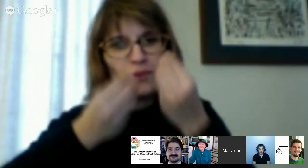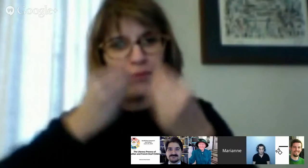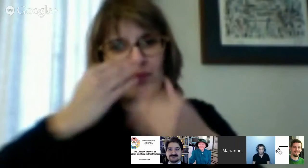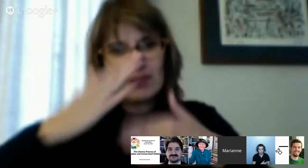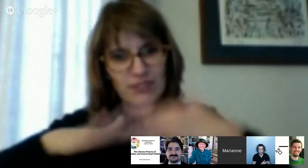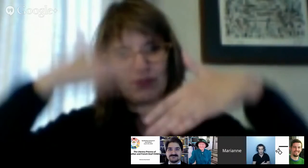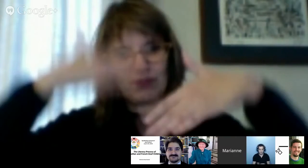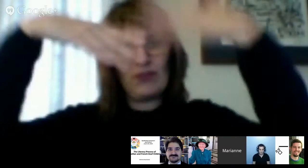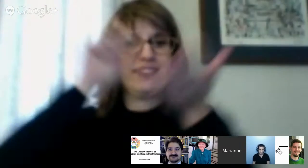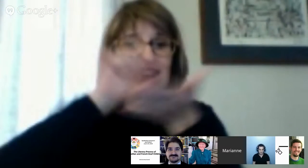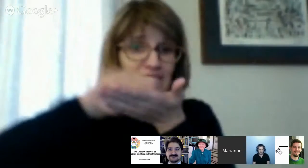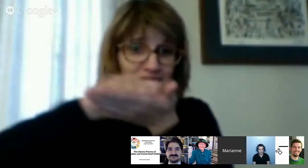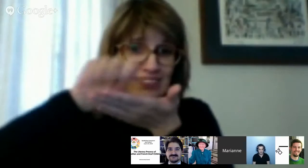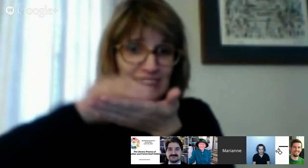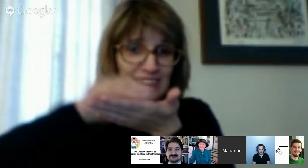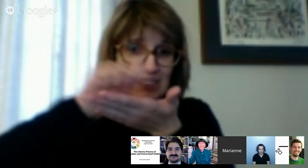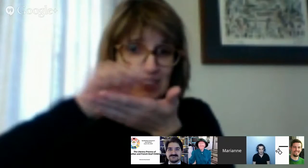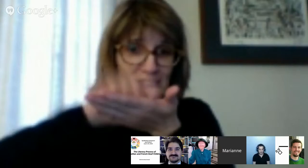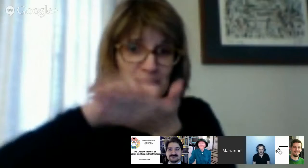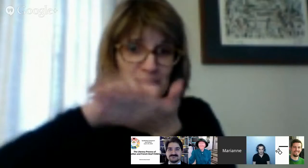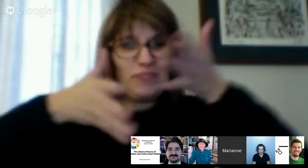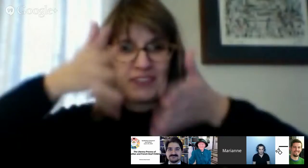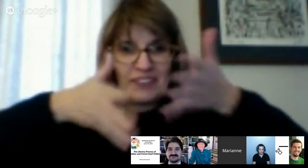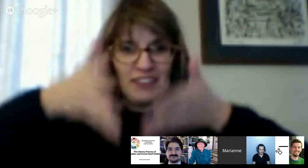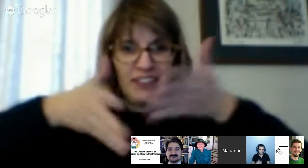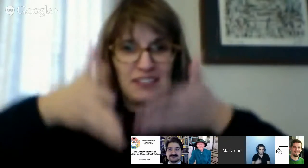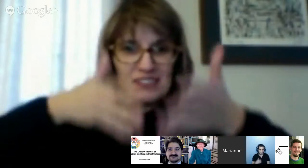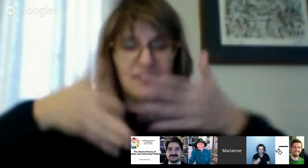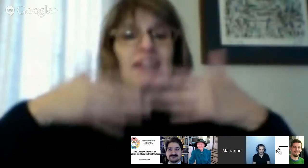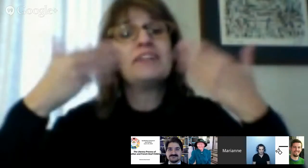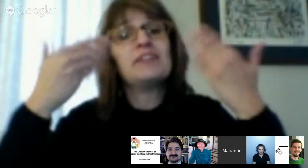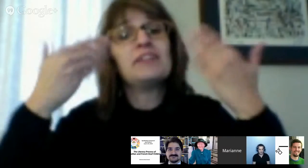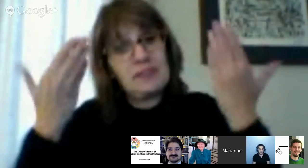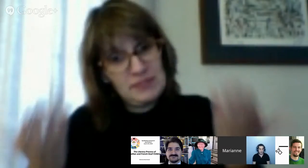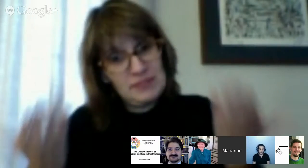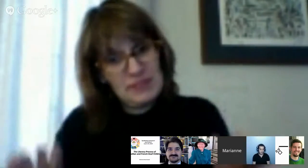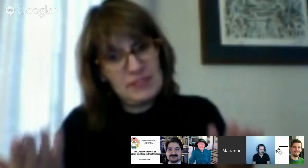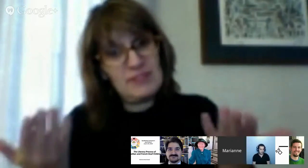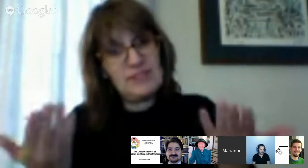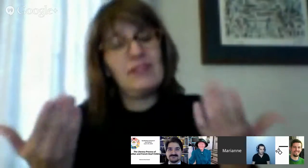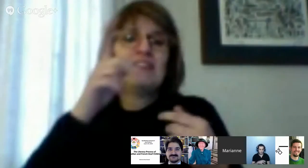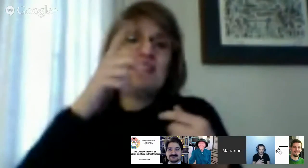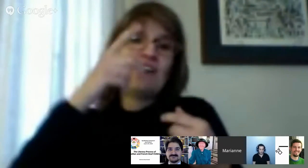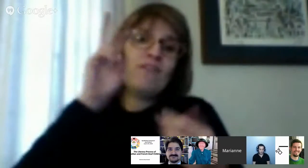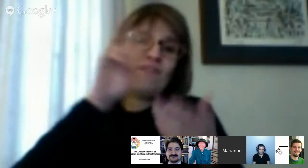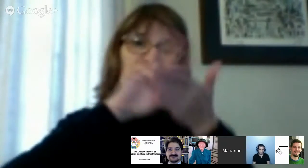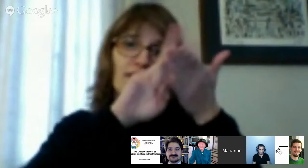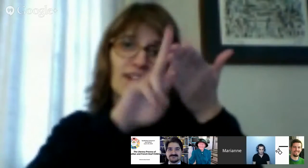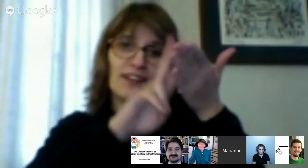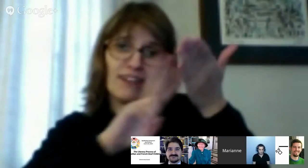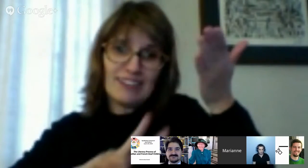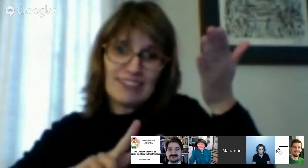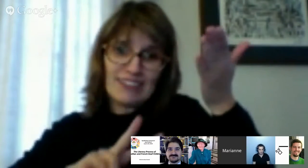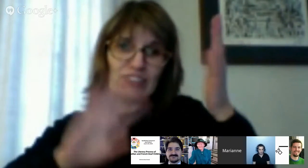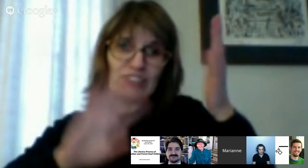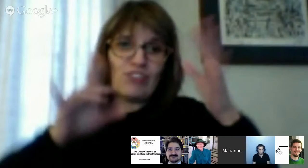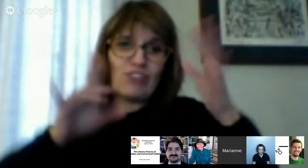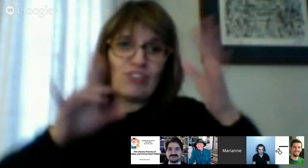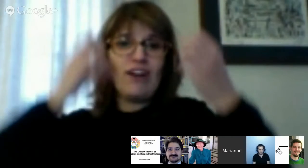principalmente com outras pesquisas que vêm sendo desenvolvidas em toda a parte do mundo.